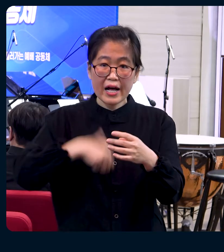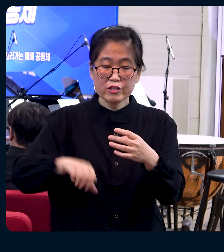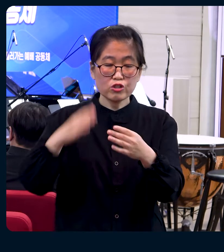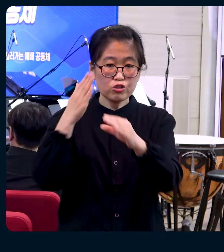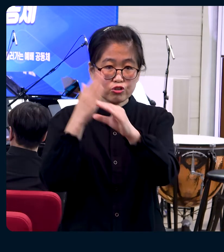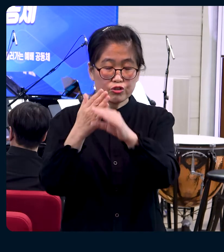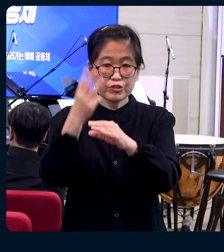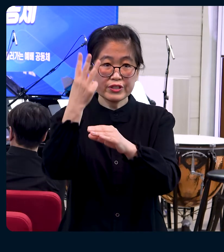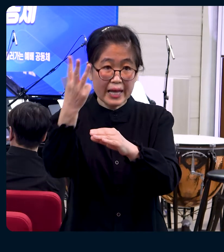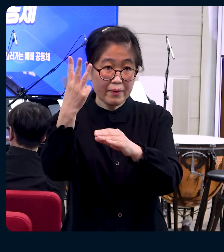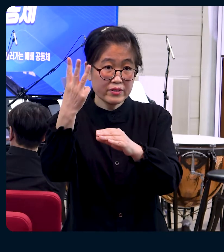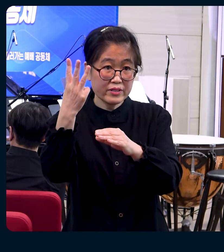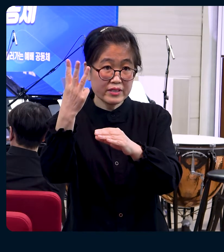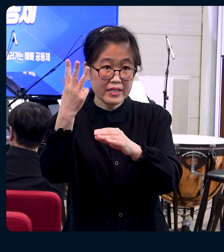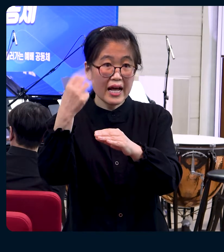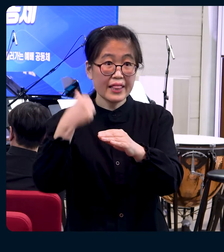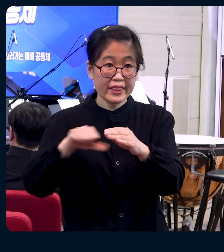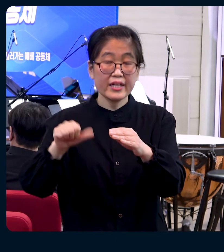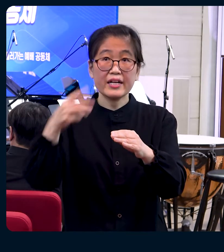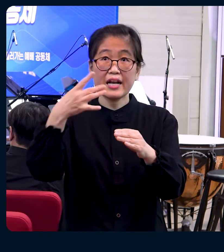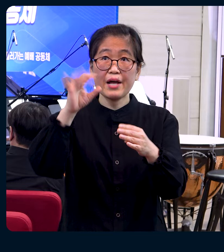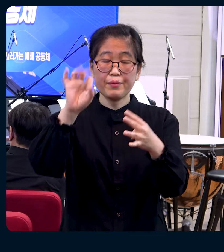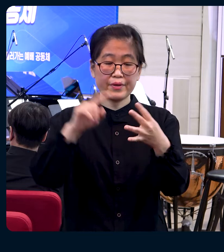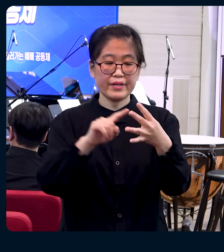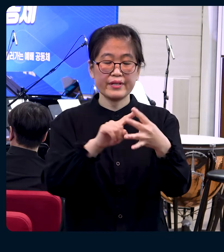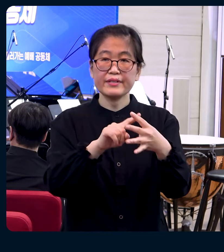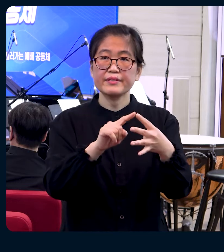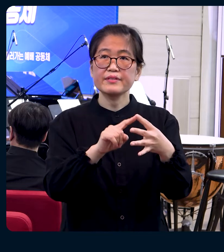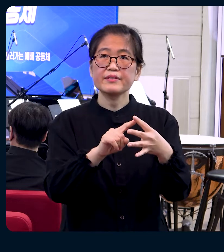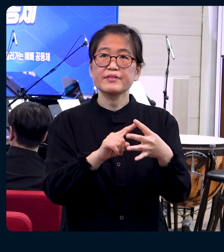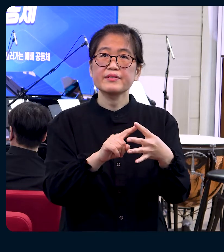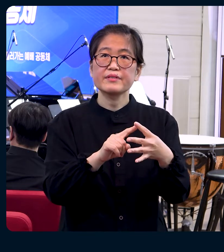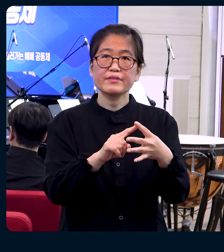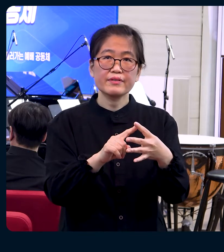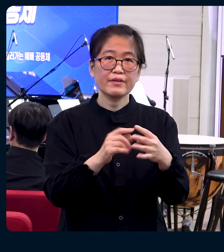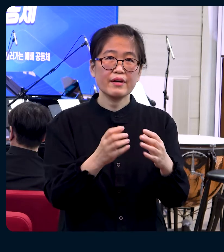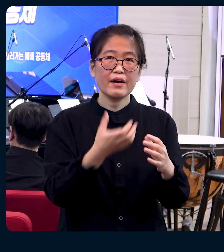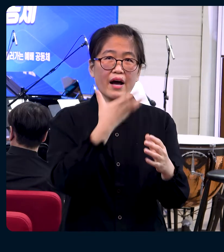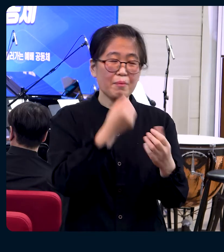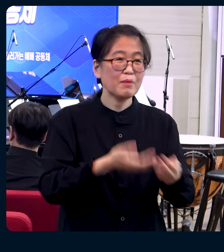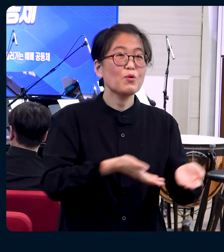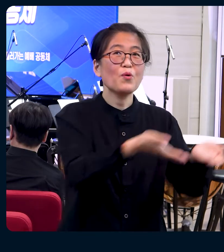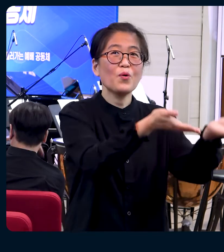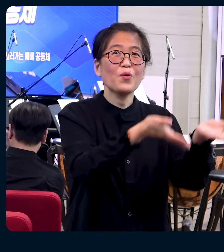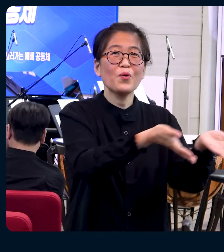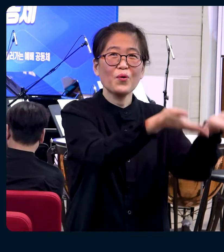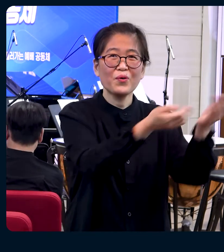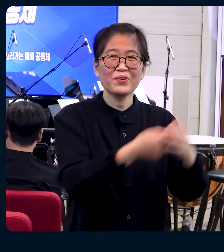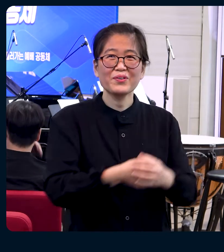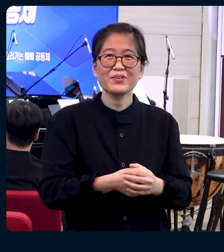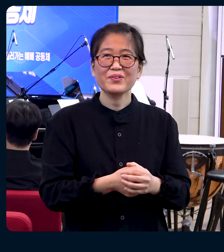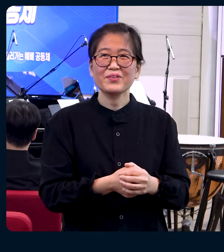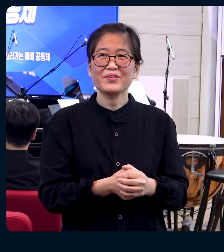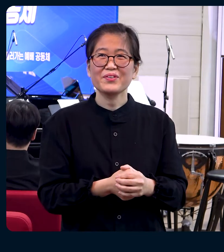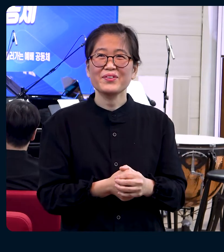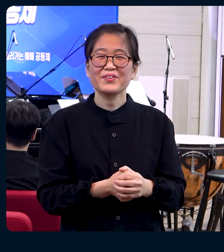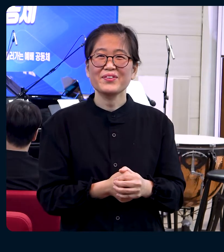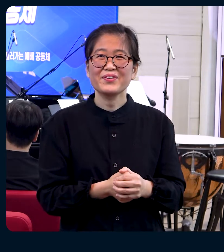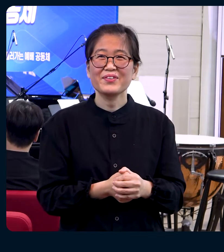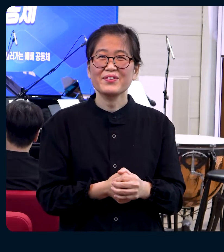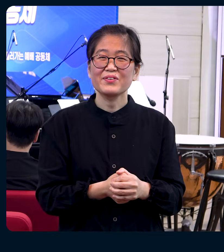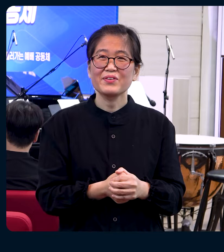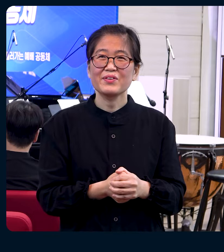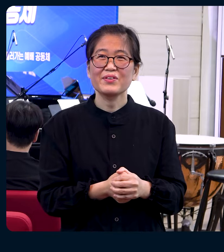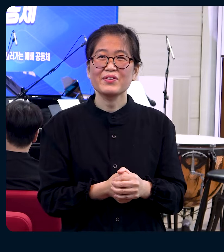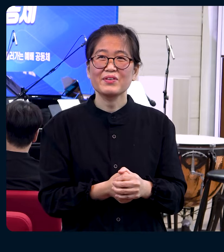레위입니다. 즉 요셉 세대 1세대가 애굽에 정착한 세대입니다. 이제 아브라함은 저쪽에 좀 가 계세요. 네. 이